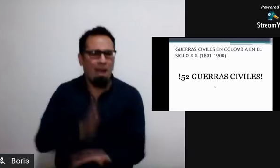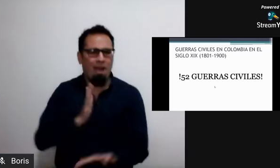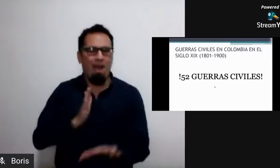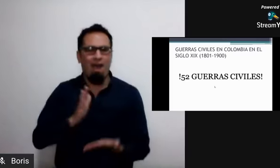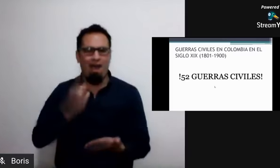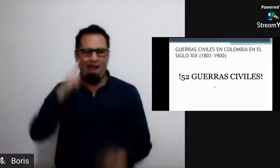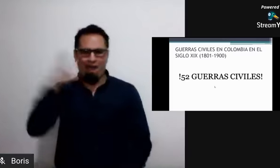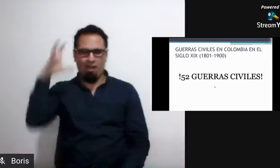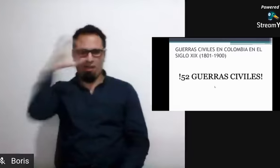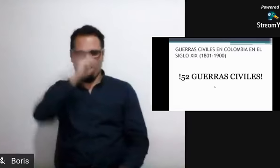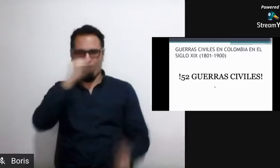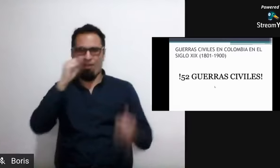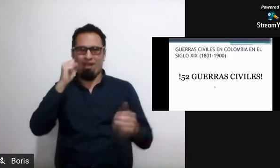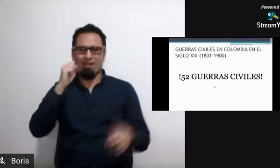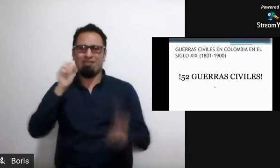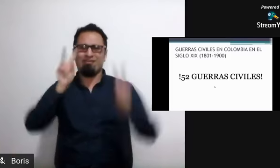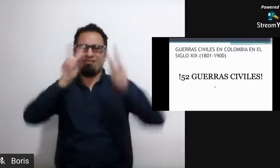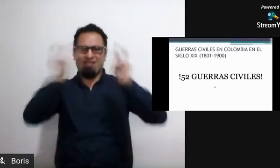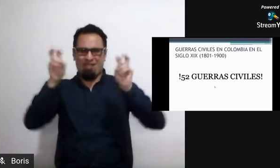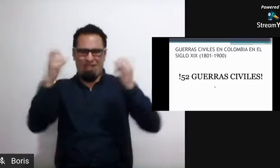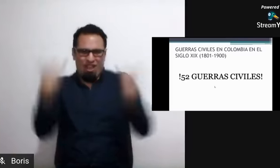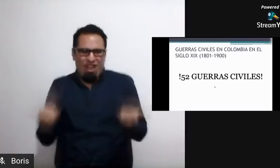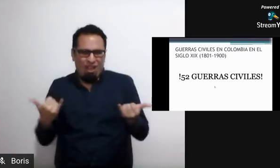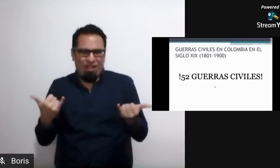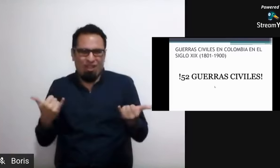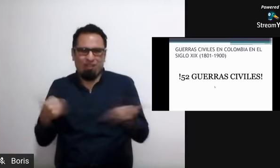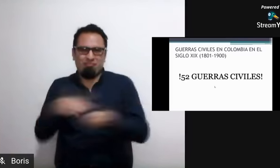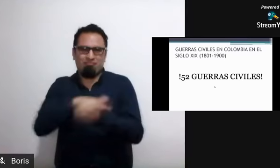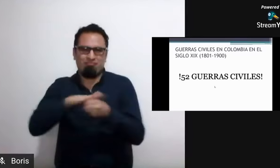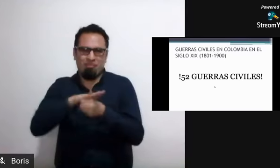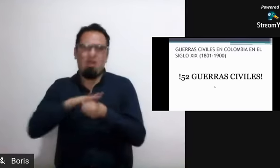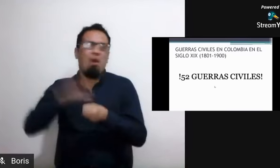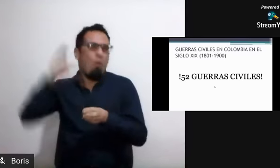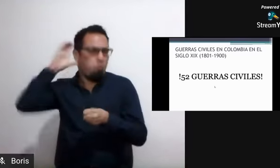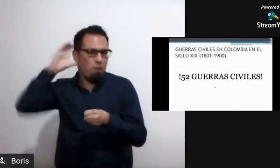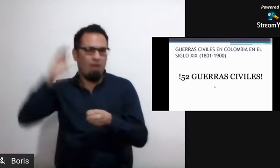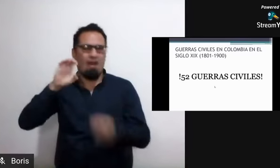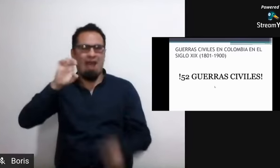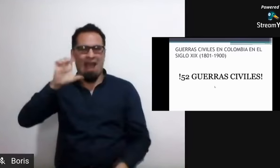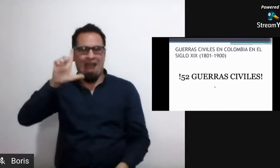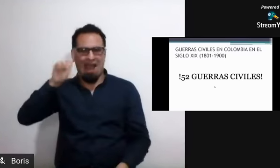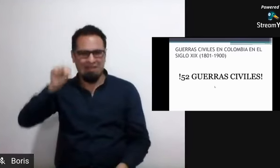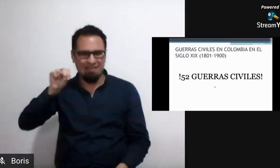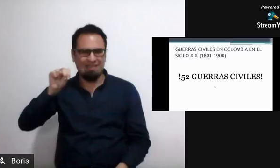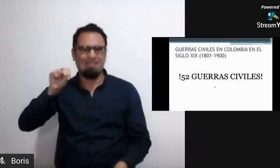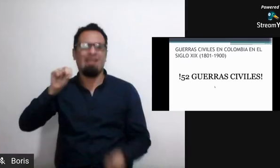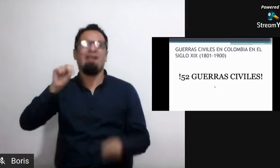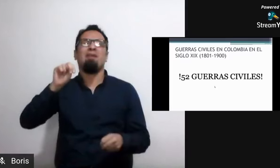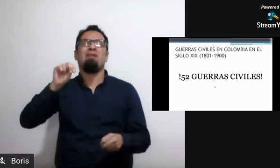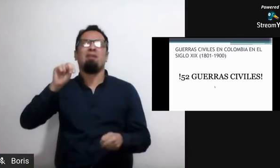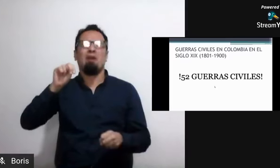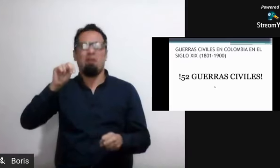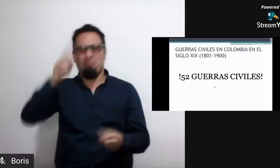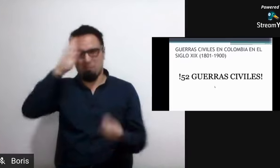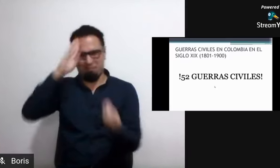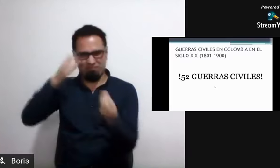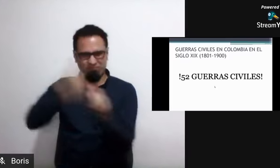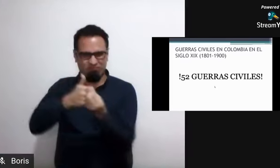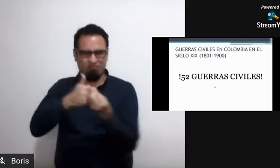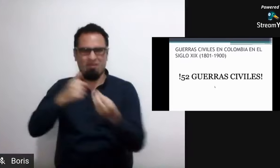guerras civiles en diferentes etapas de este periodo, entre 1801 y 1900. Ustedes saben que pues